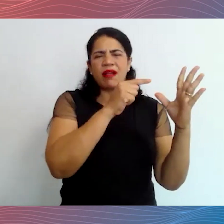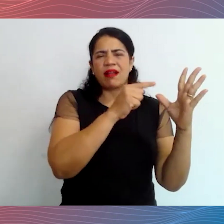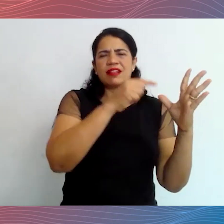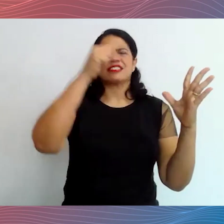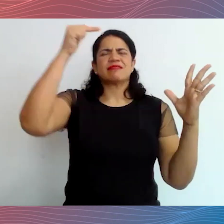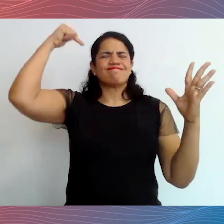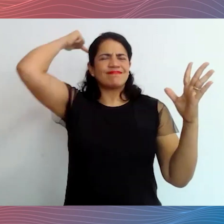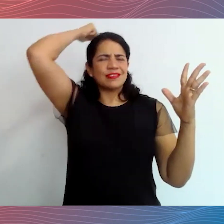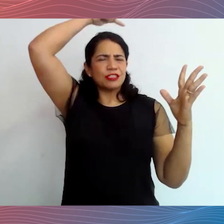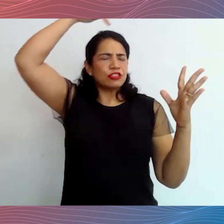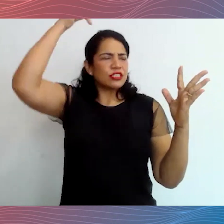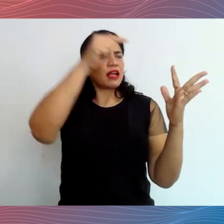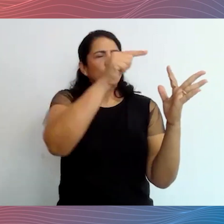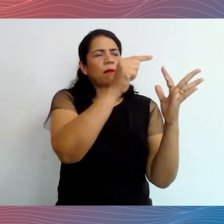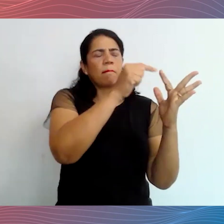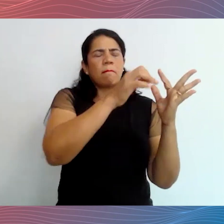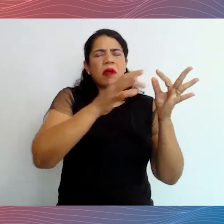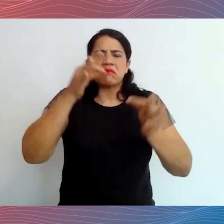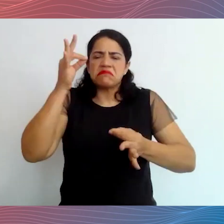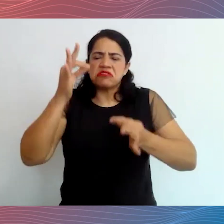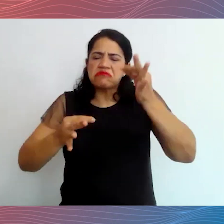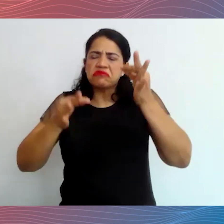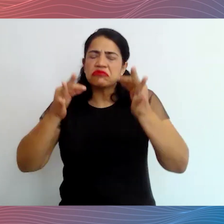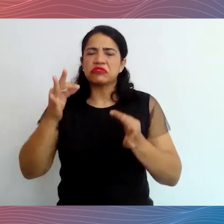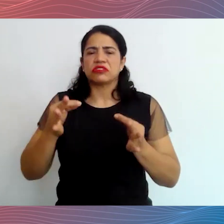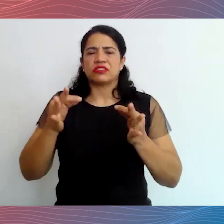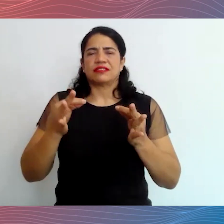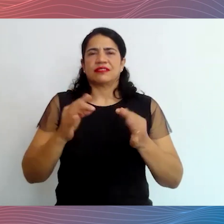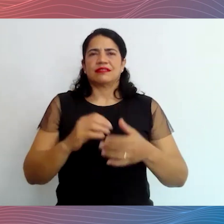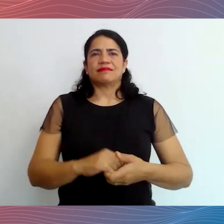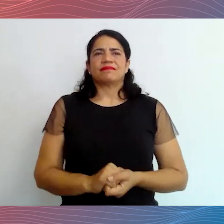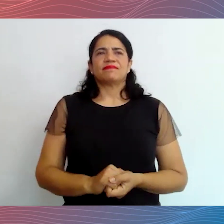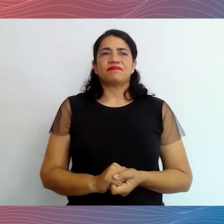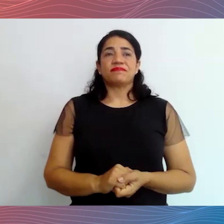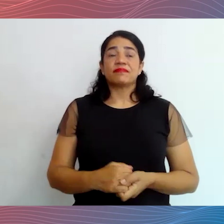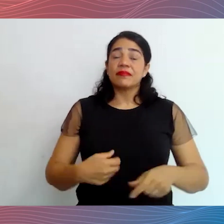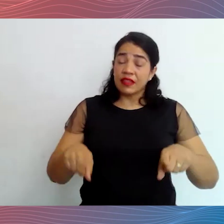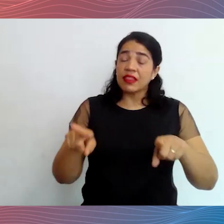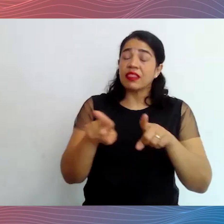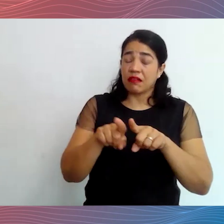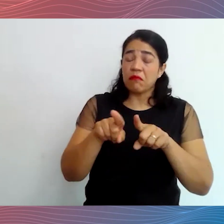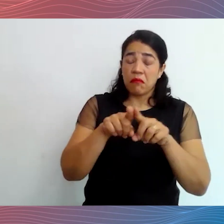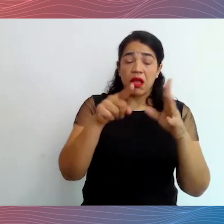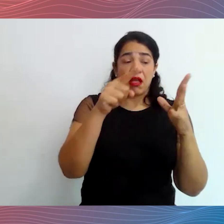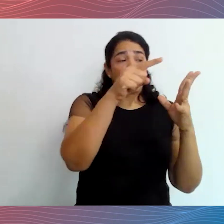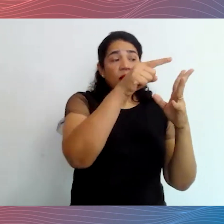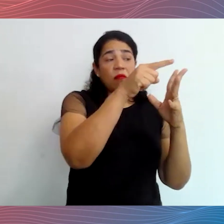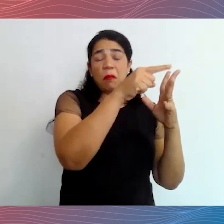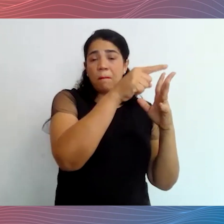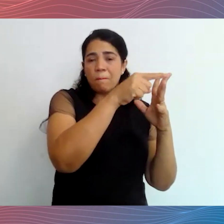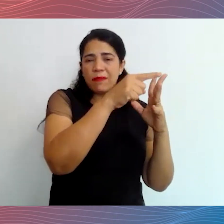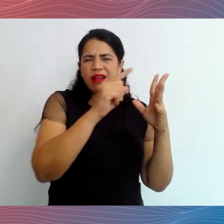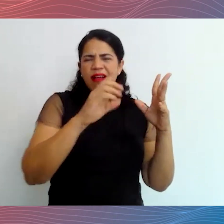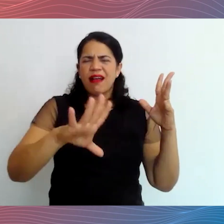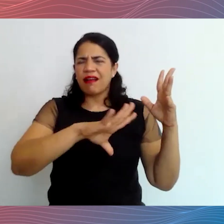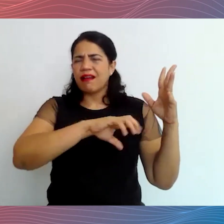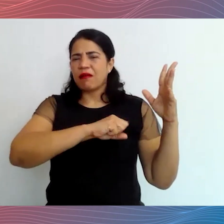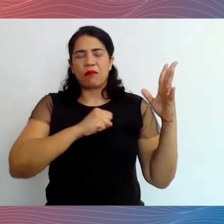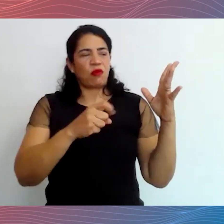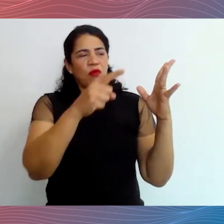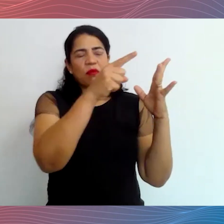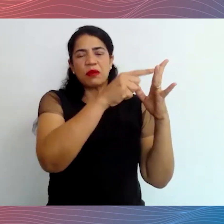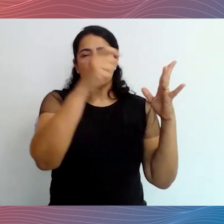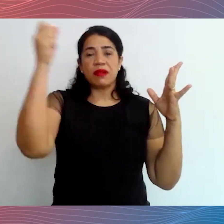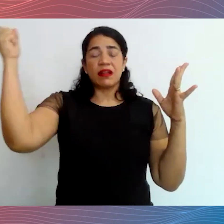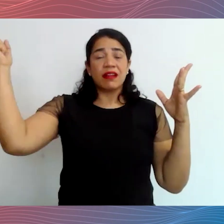em nós, né? E Deus ainda é amor, e Deus é luz. E mais do que isso,